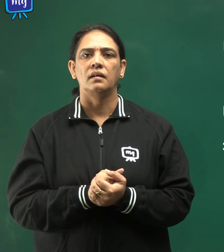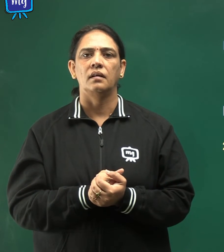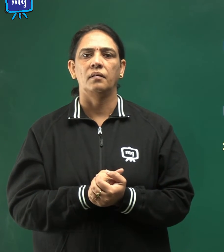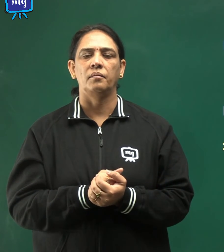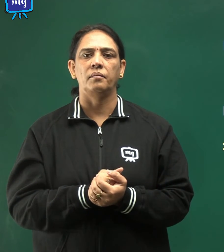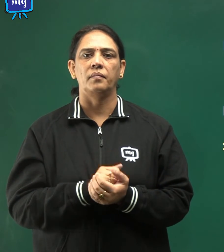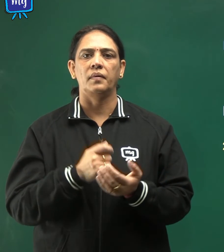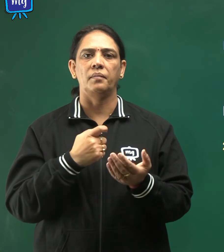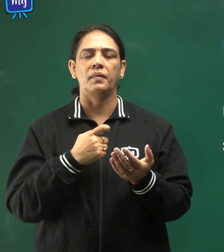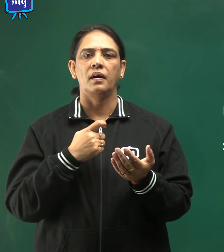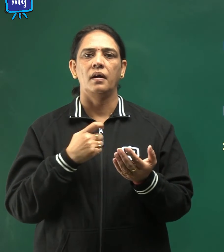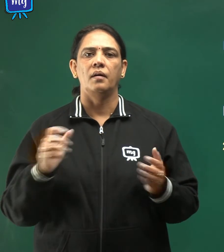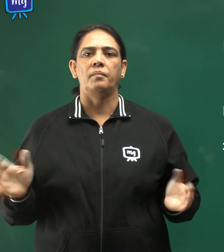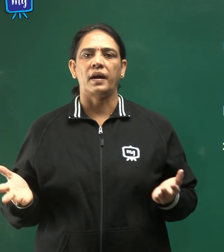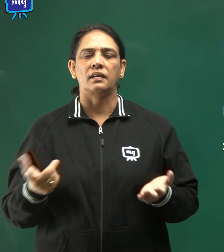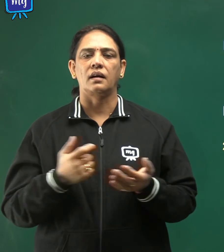का